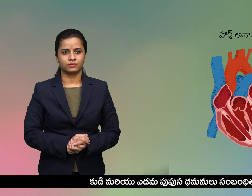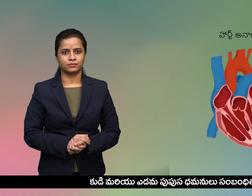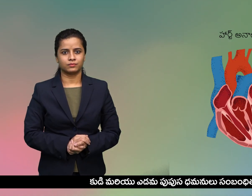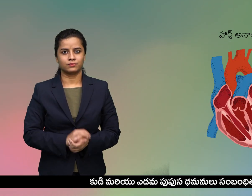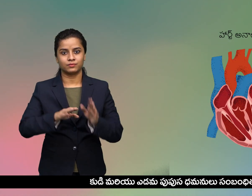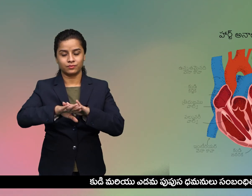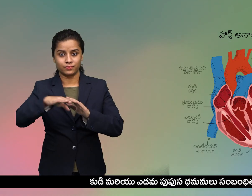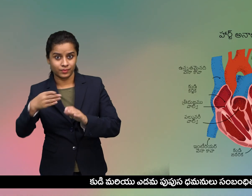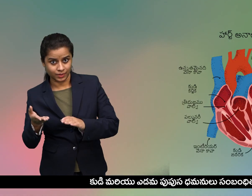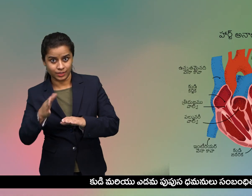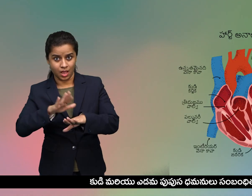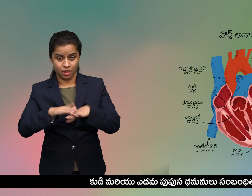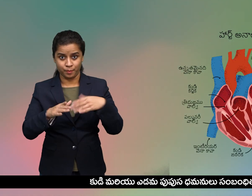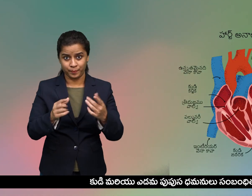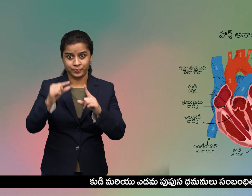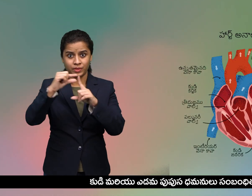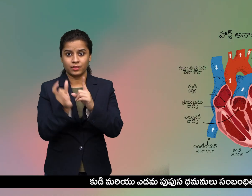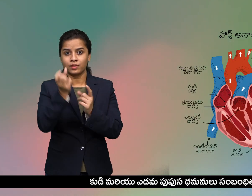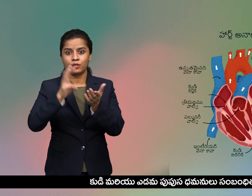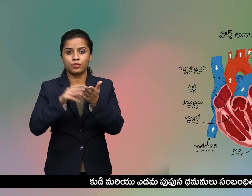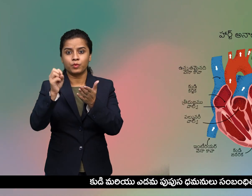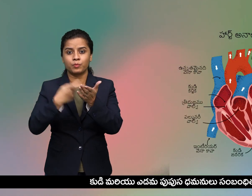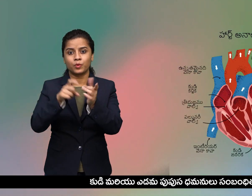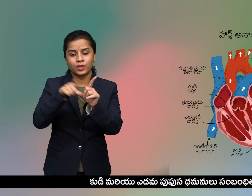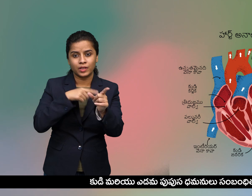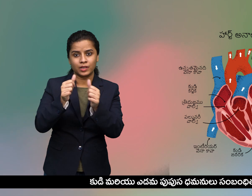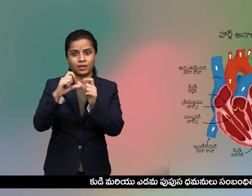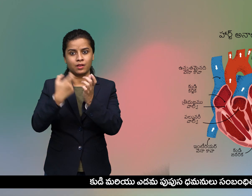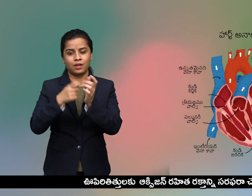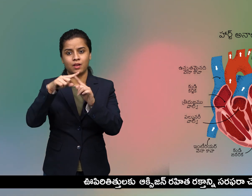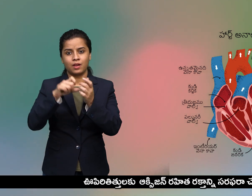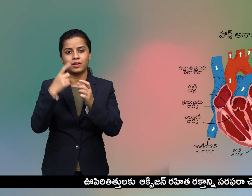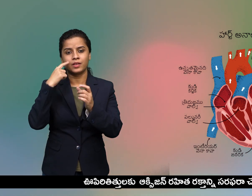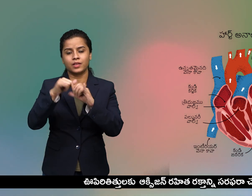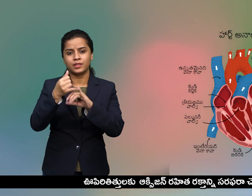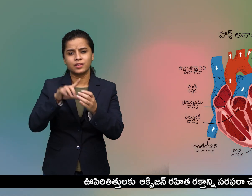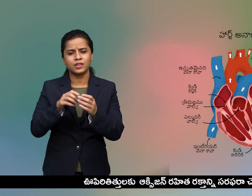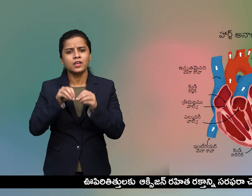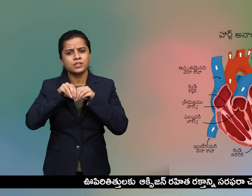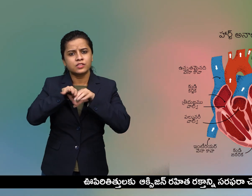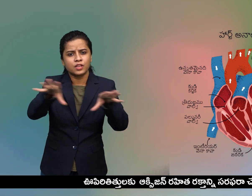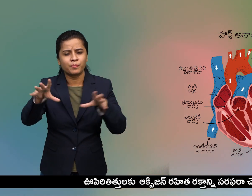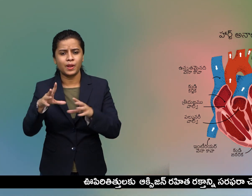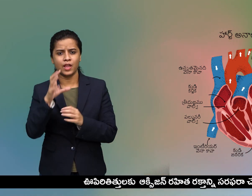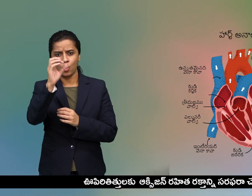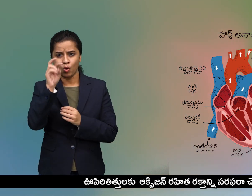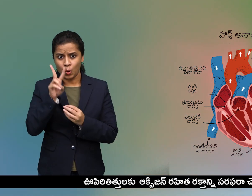కుడి మరియు ఎడమ పుపుస ధమనులు సంబంధిత వైపు ఊపిరితిత్తులకు ఆక్సిజన్ రహిత